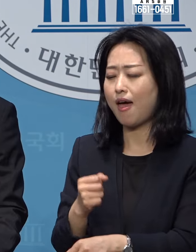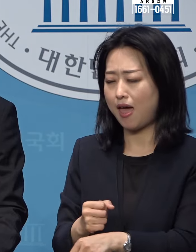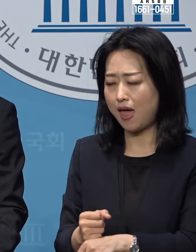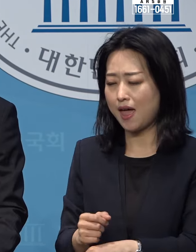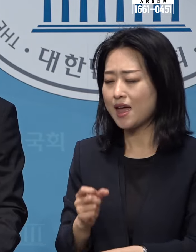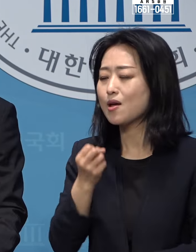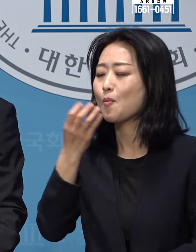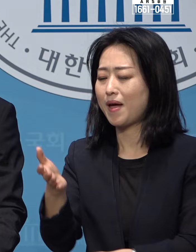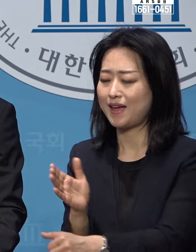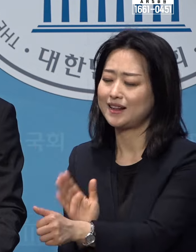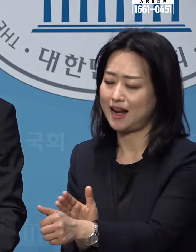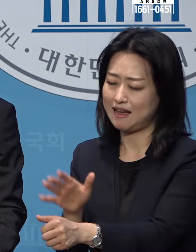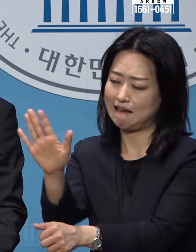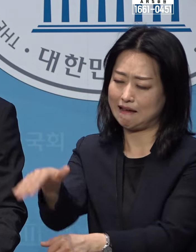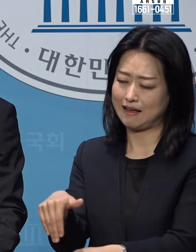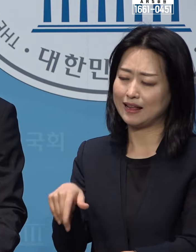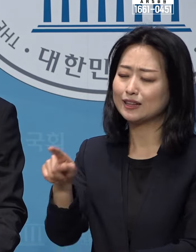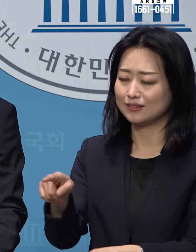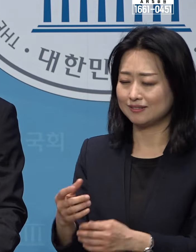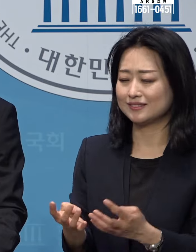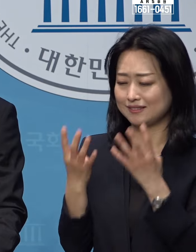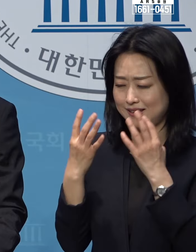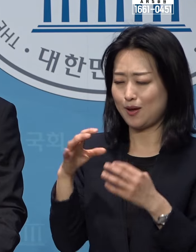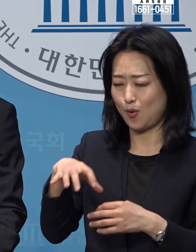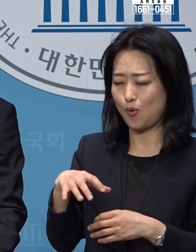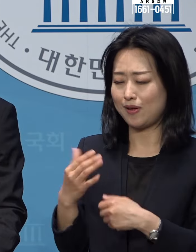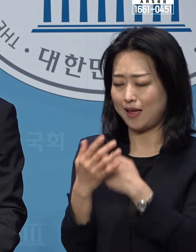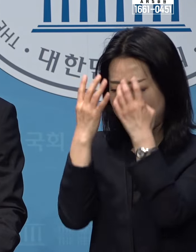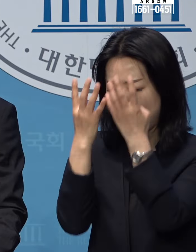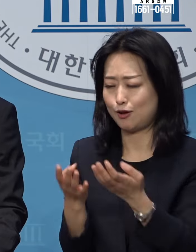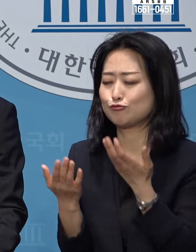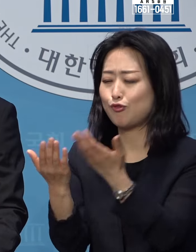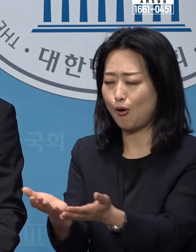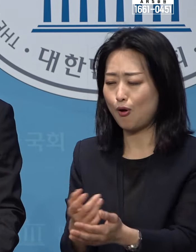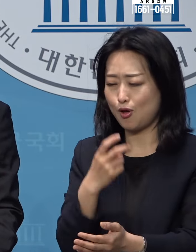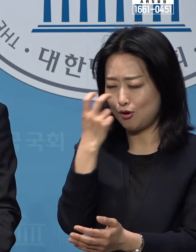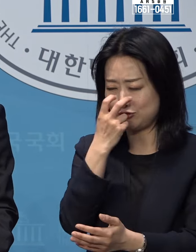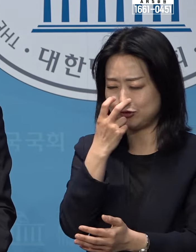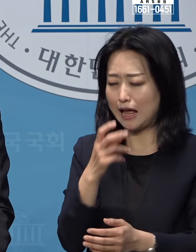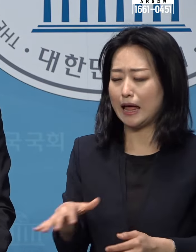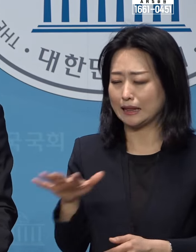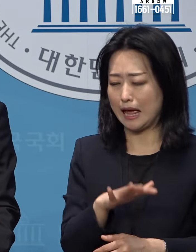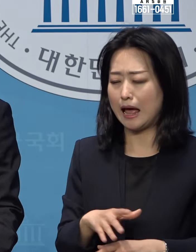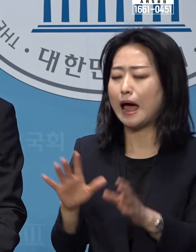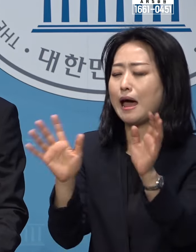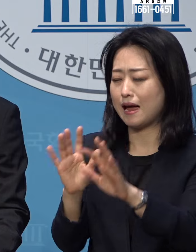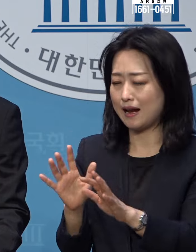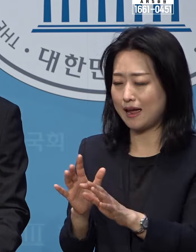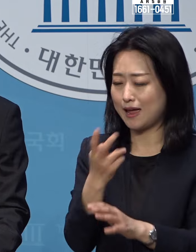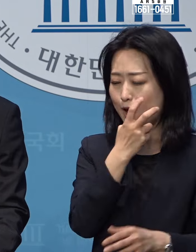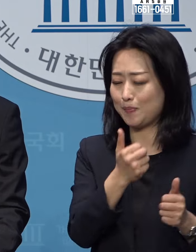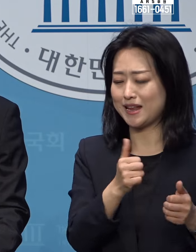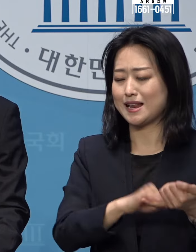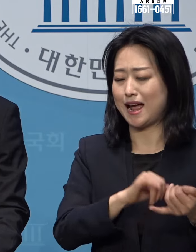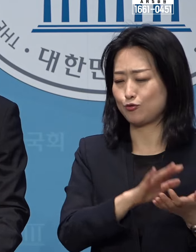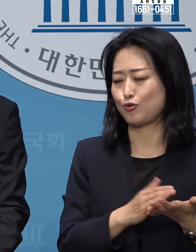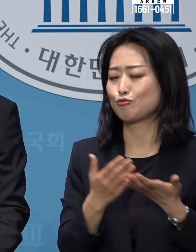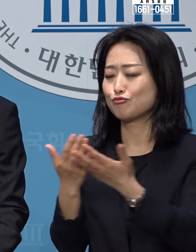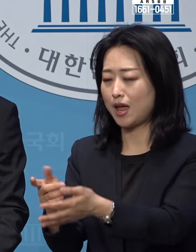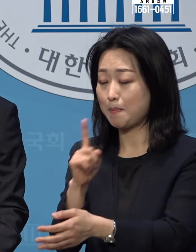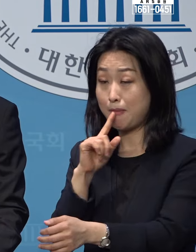사건도 나에게 유리하게 해주고 주변 수사도 멈출 것을 검찰에서 약속했다라는 말을 하는